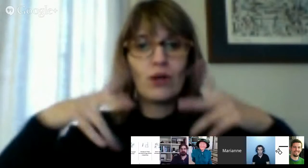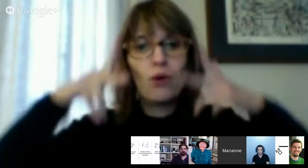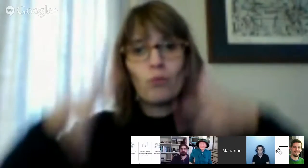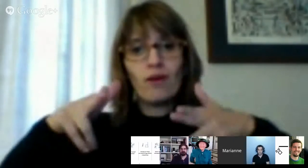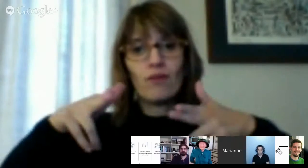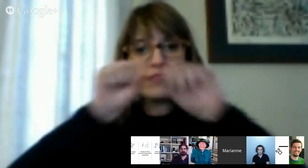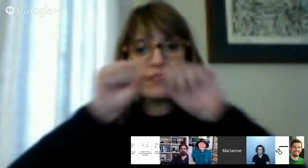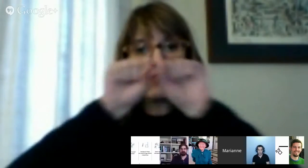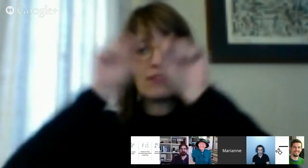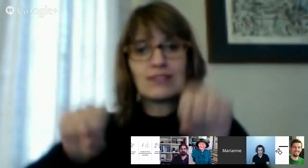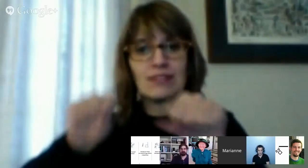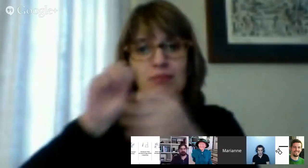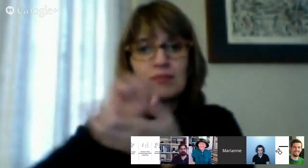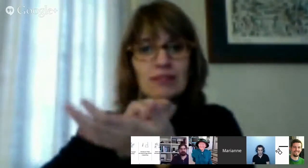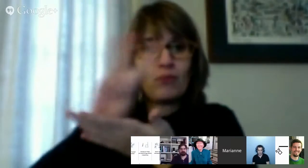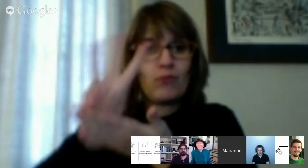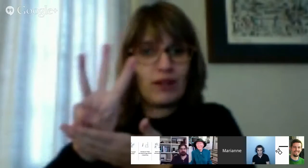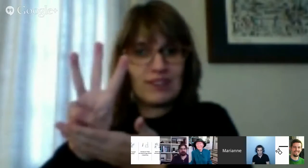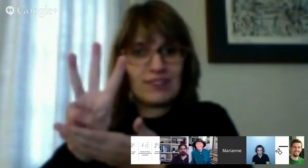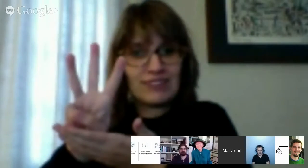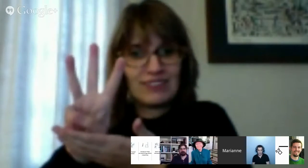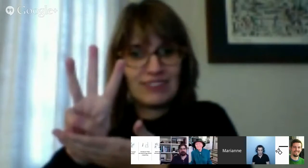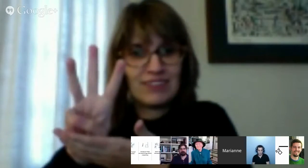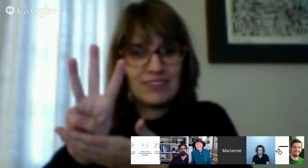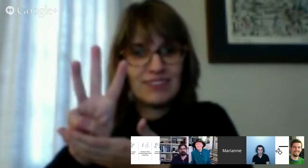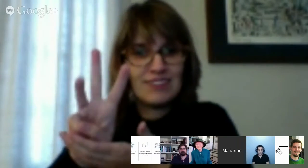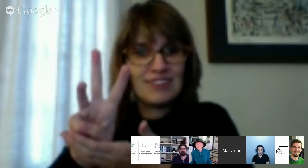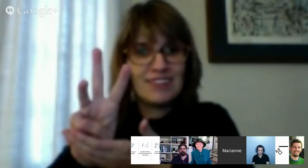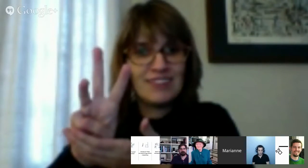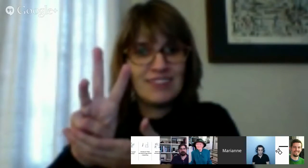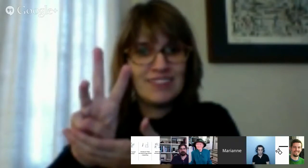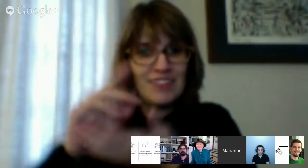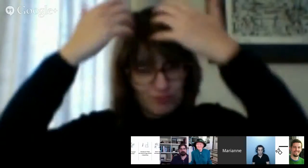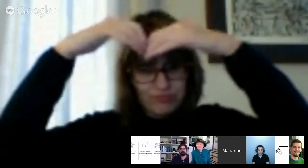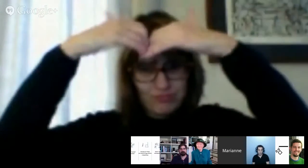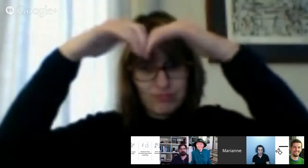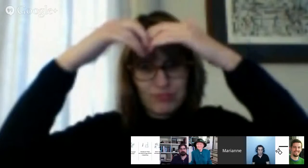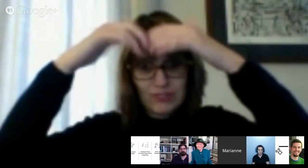o sign writing. Então, são